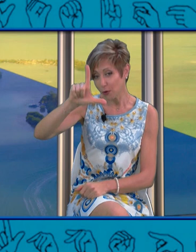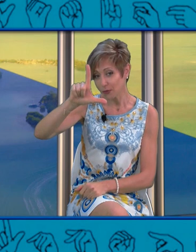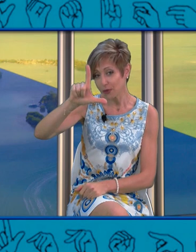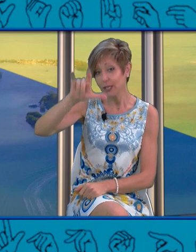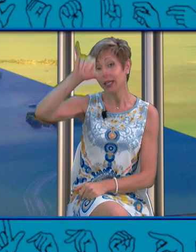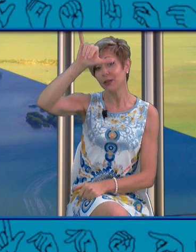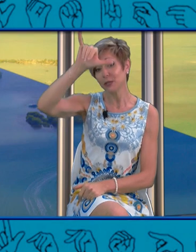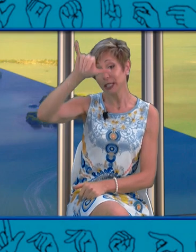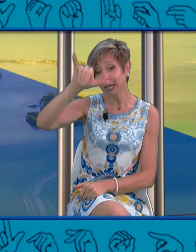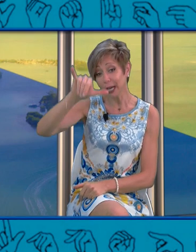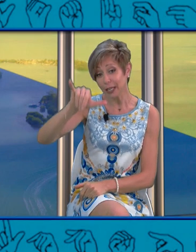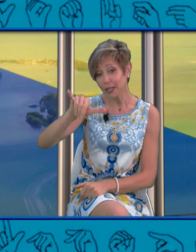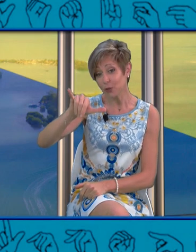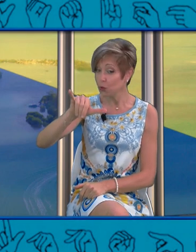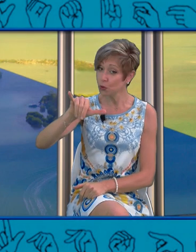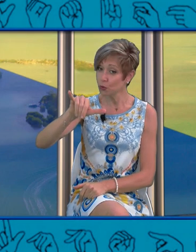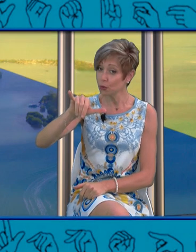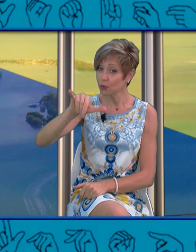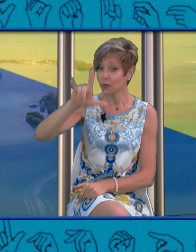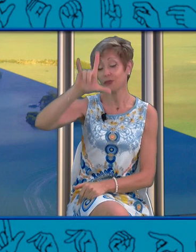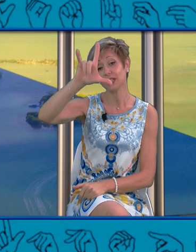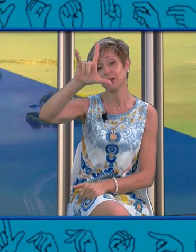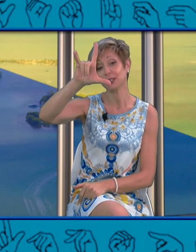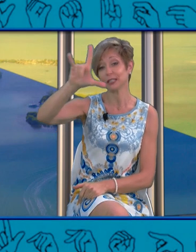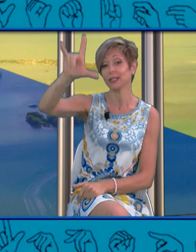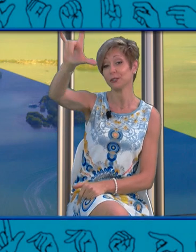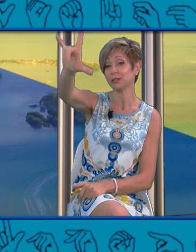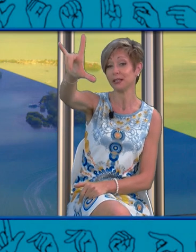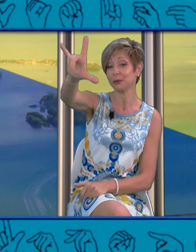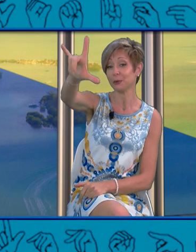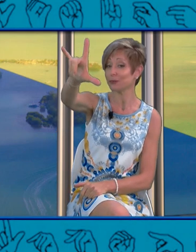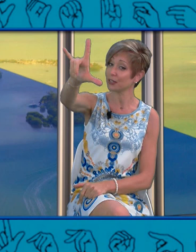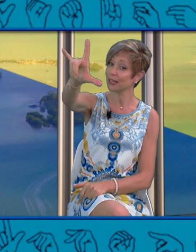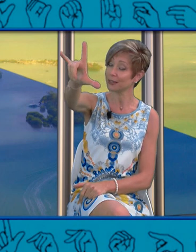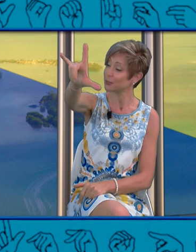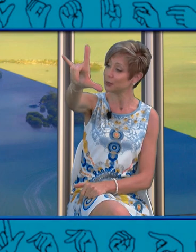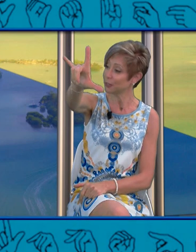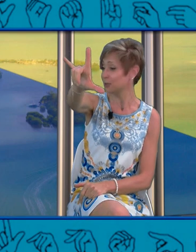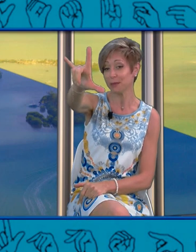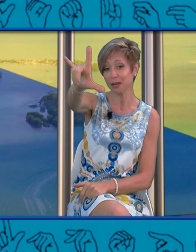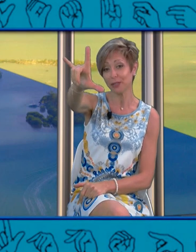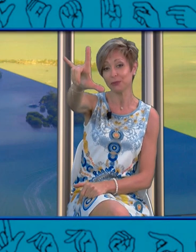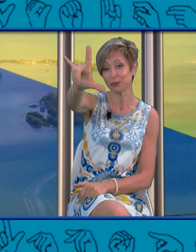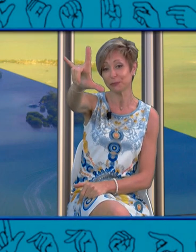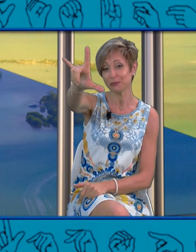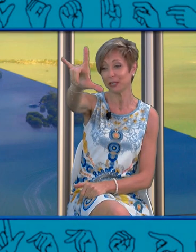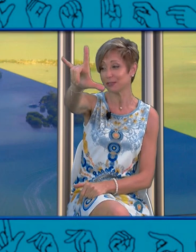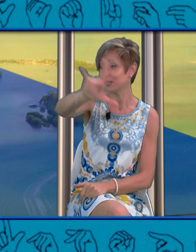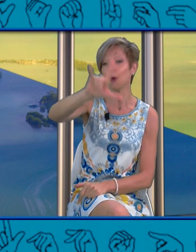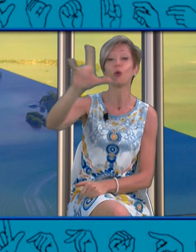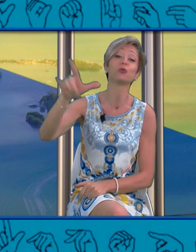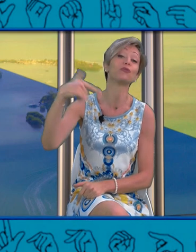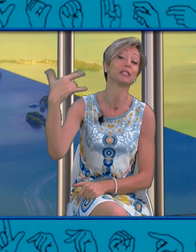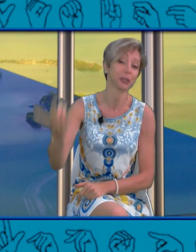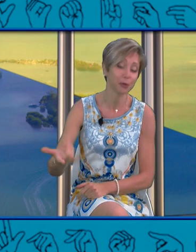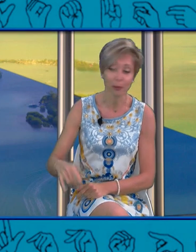love, et le Y de you. Donc, en fait, en international, on fait, je t'aime, I love you, voilà. Et